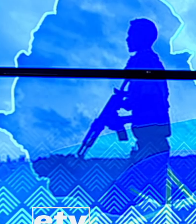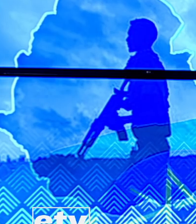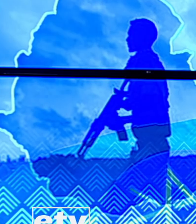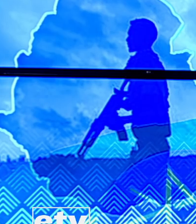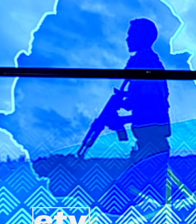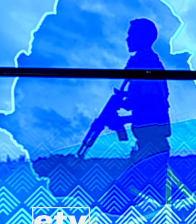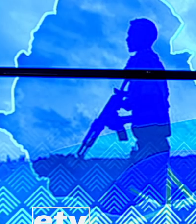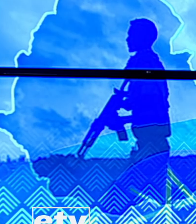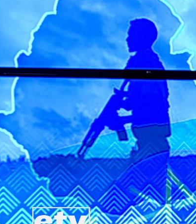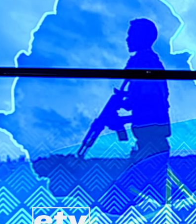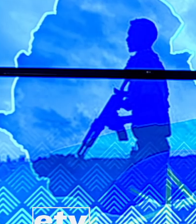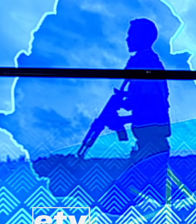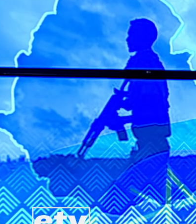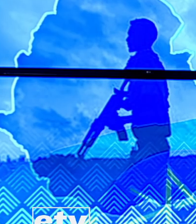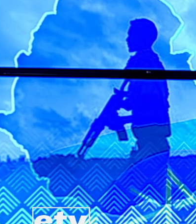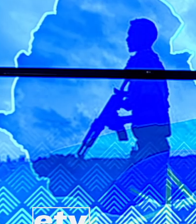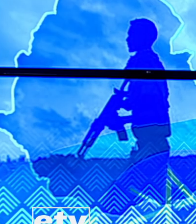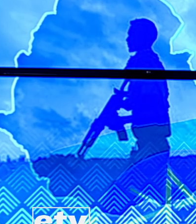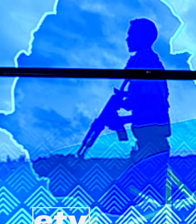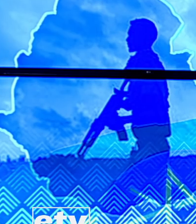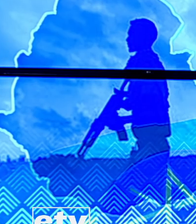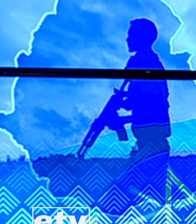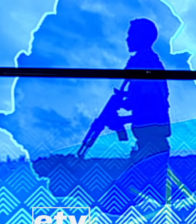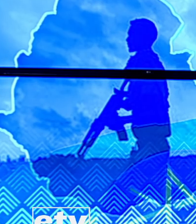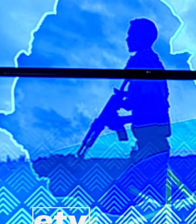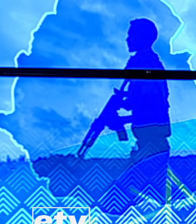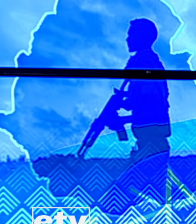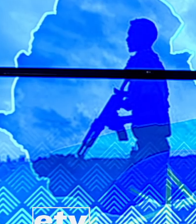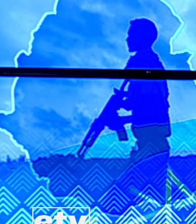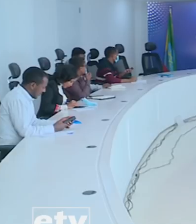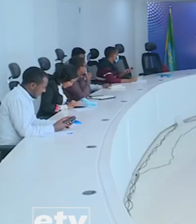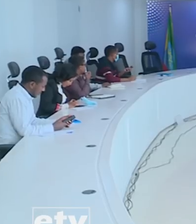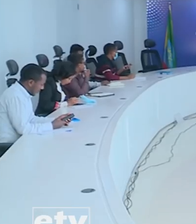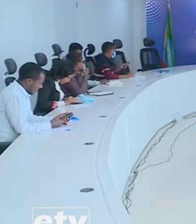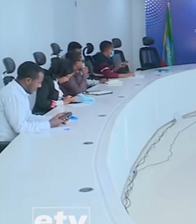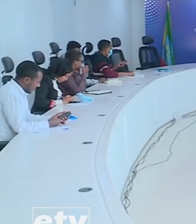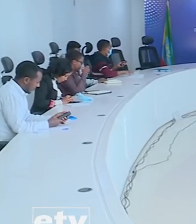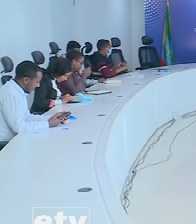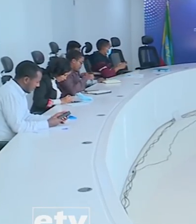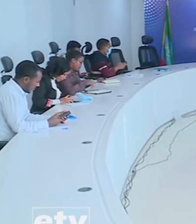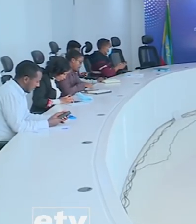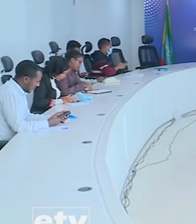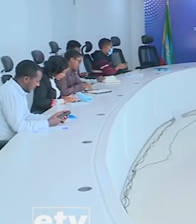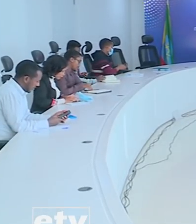የወገንን ጦር መደገፍ እንዳለበት መንግስት አሳስባል።